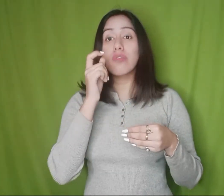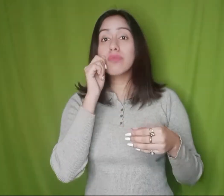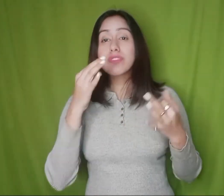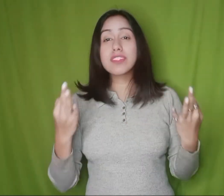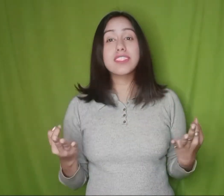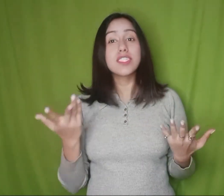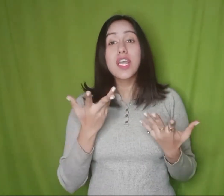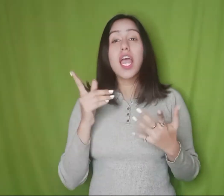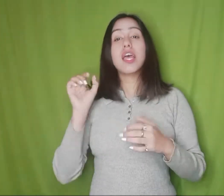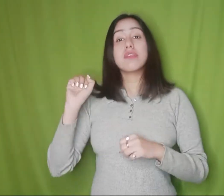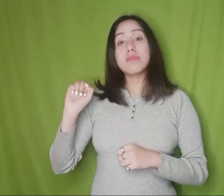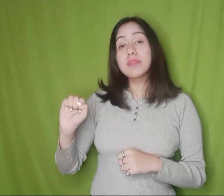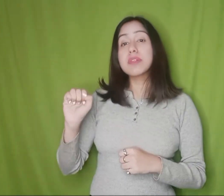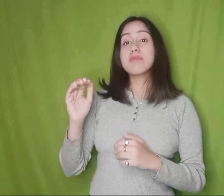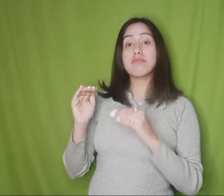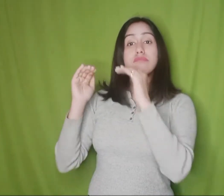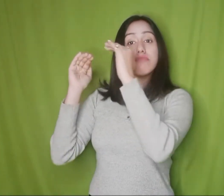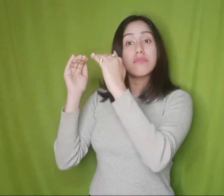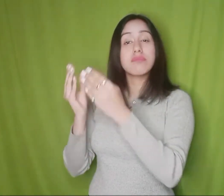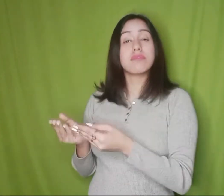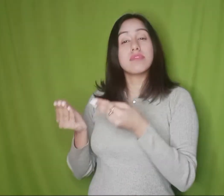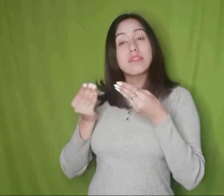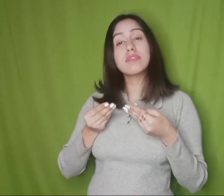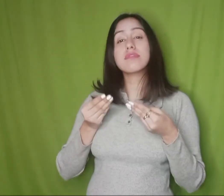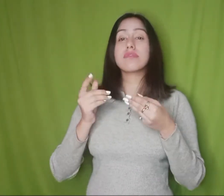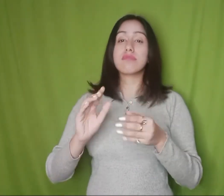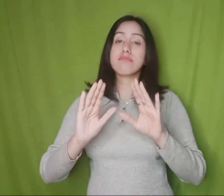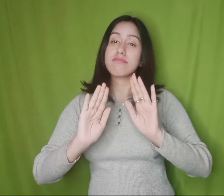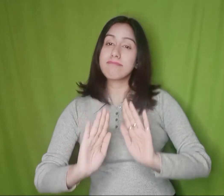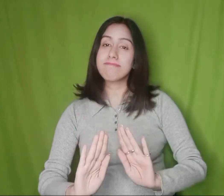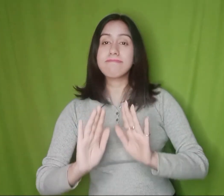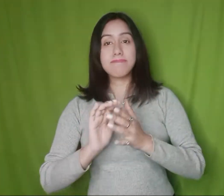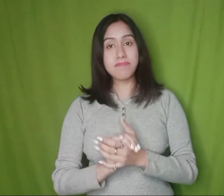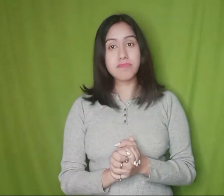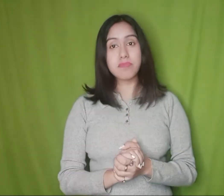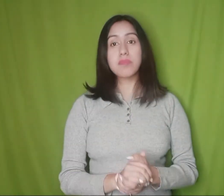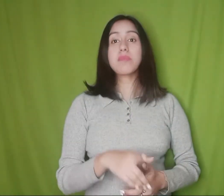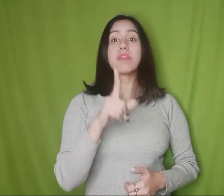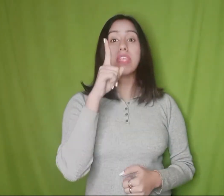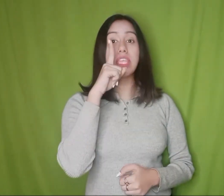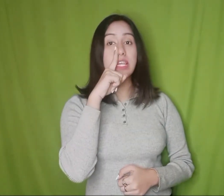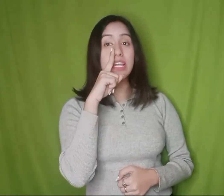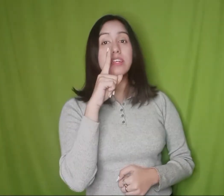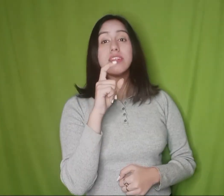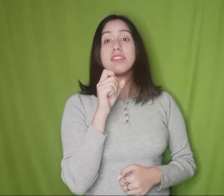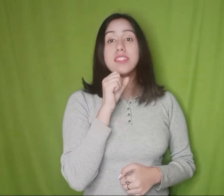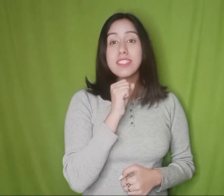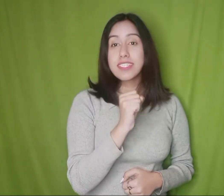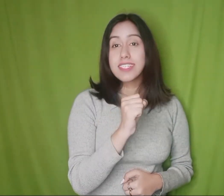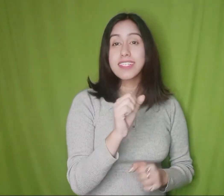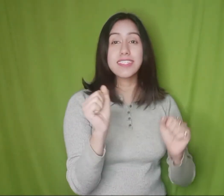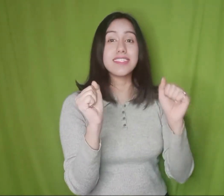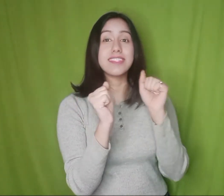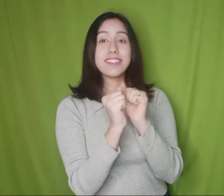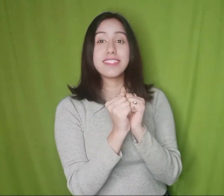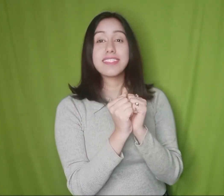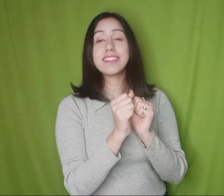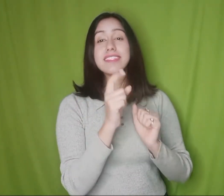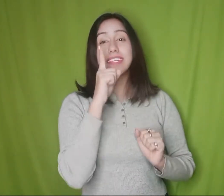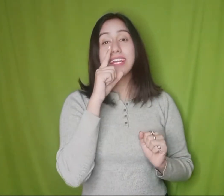उनके गुरु ने दी थी। मीरा अपनी दादी के साथ साधु बाबा को खीर देने आई थी। दादी की उंगली थामे आई मीरा